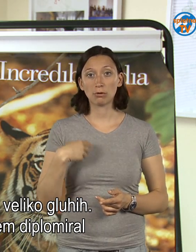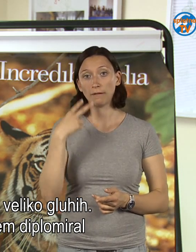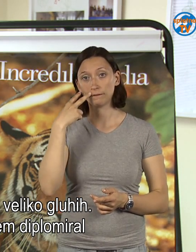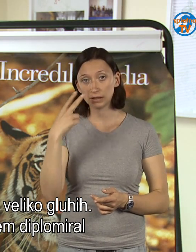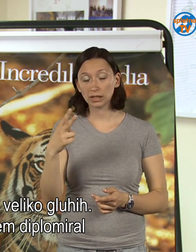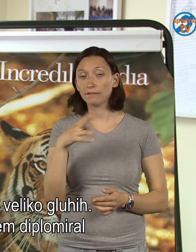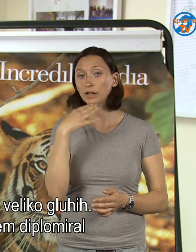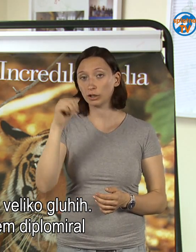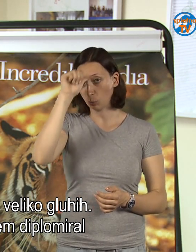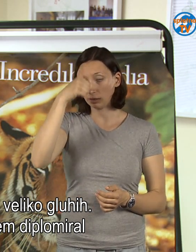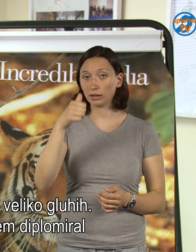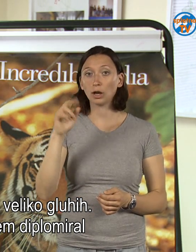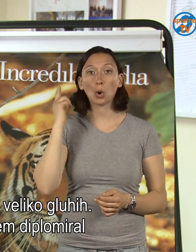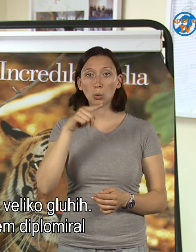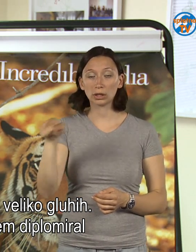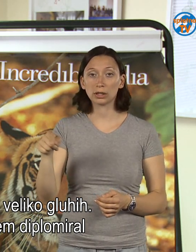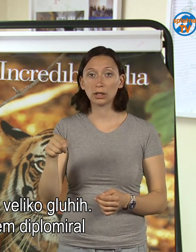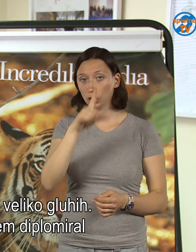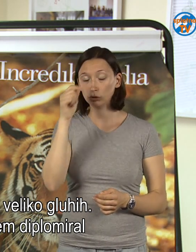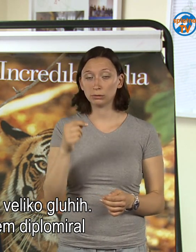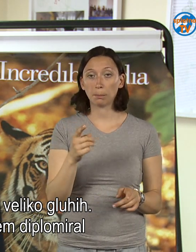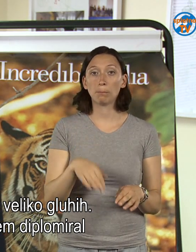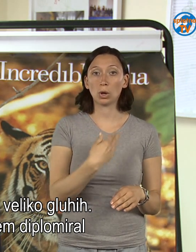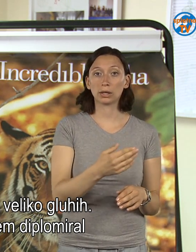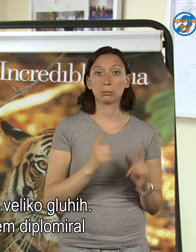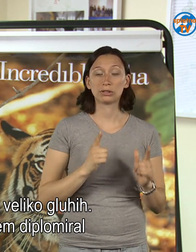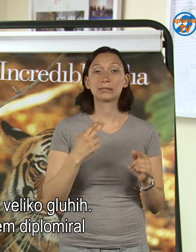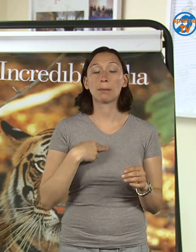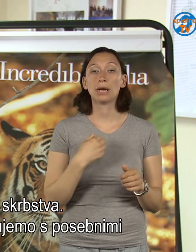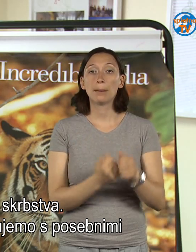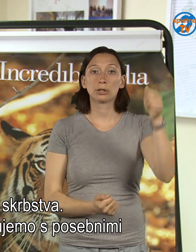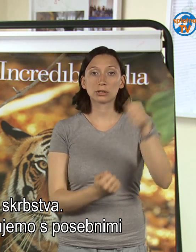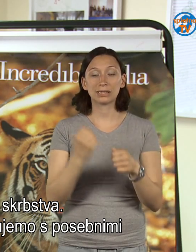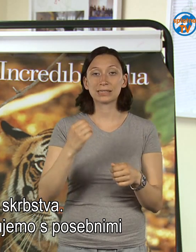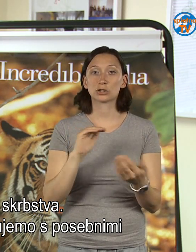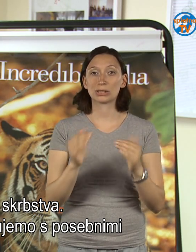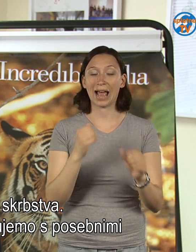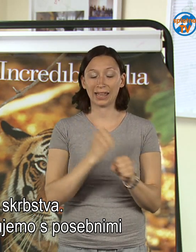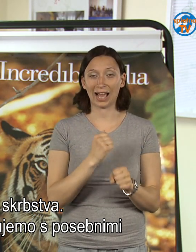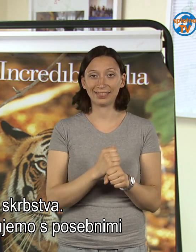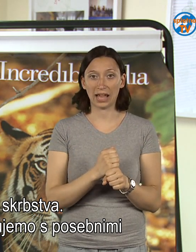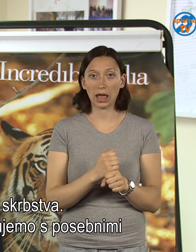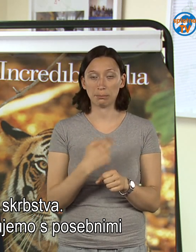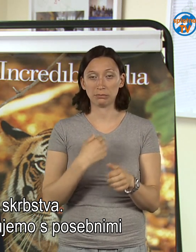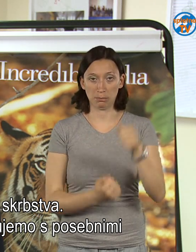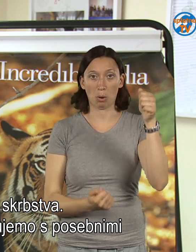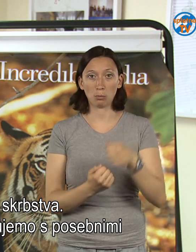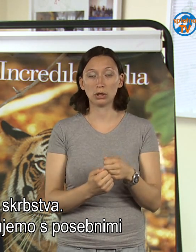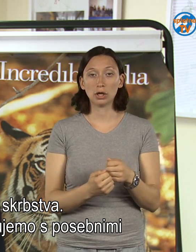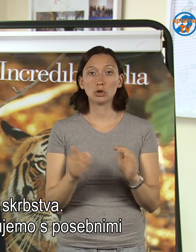many deaf people in India, and apart from that, professionally, I hold a master's degree in social work. So in social work, we had a